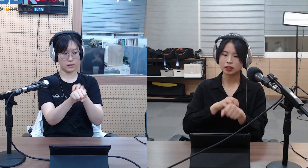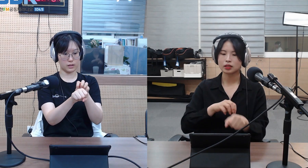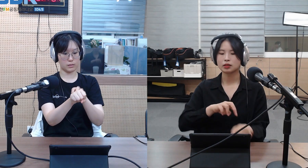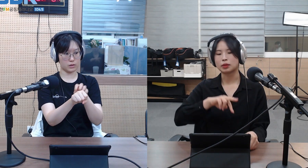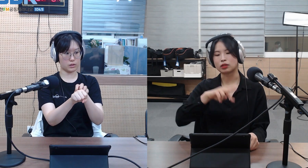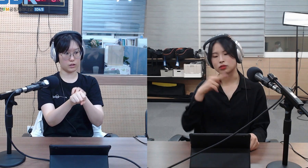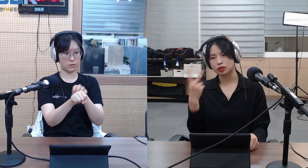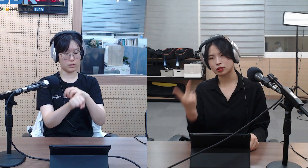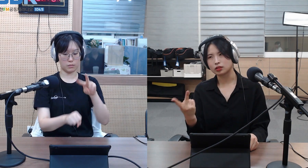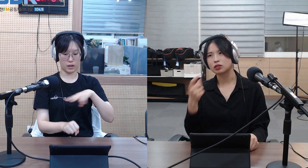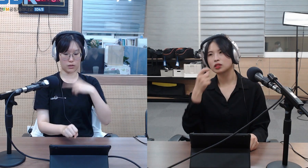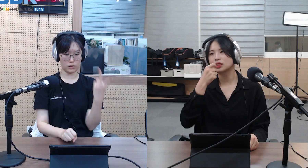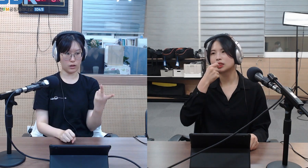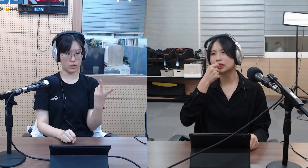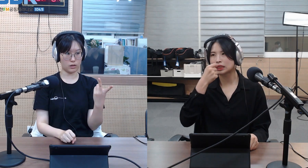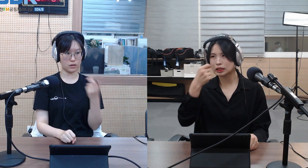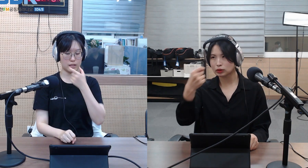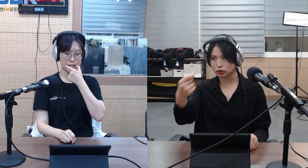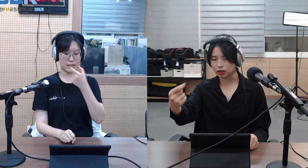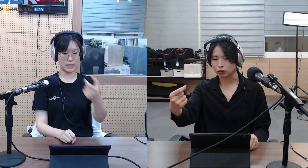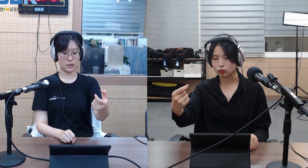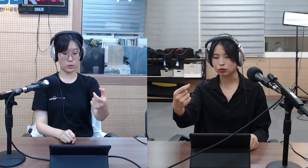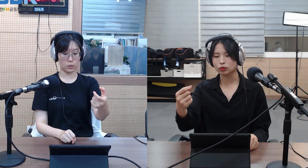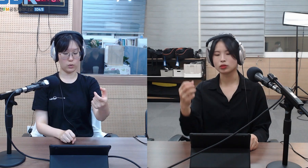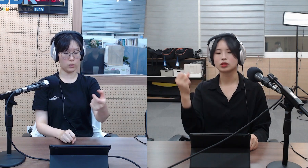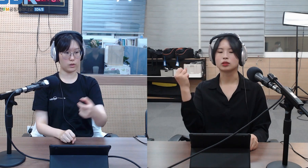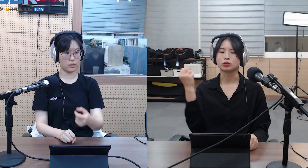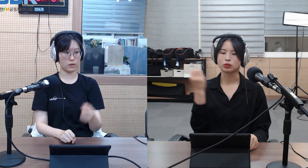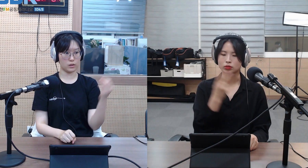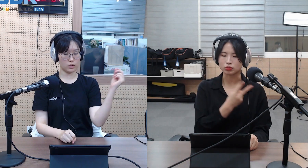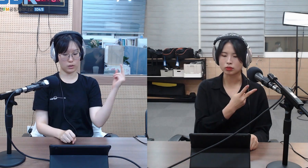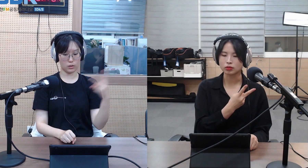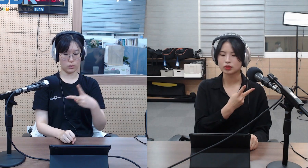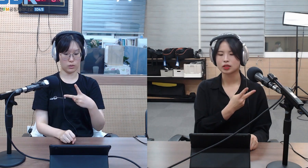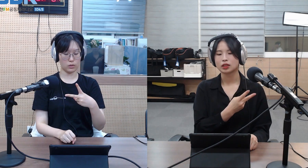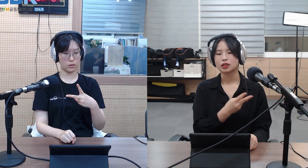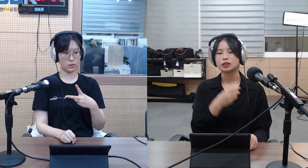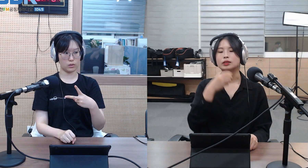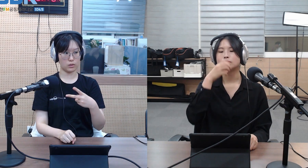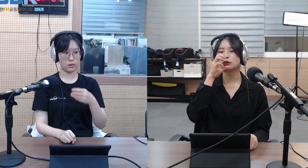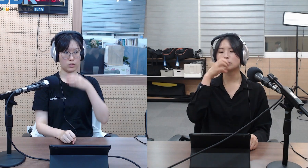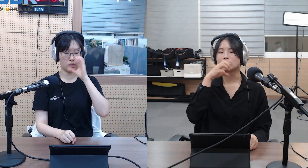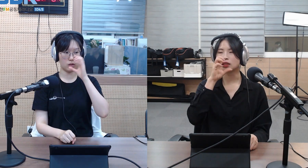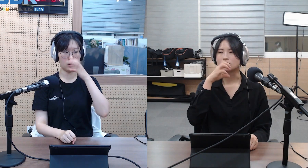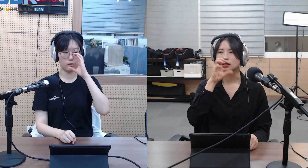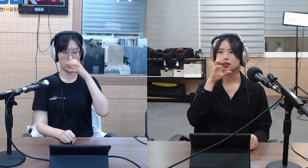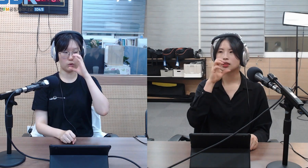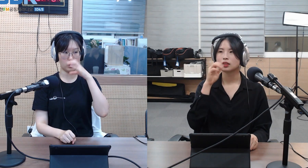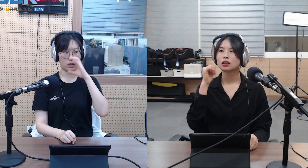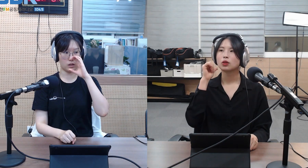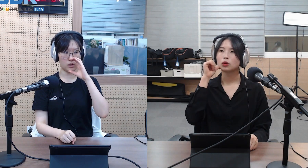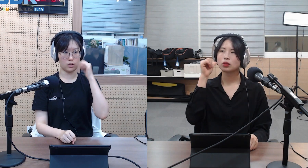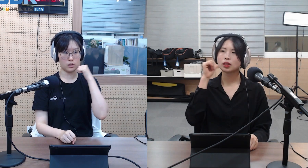감자튀김을 바꿔서 치즈로 하고 그리고 또 음료는